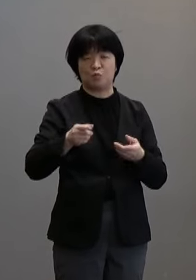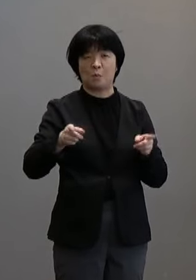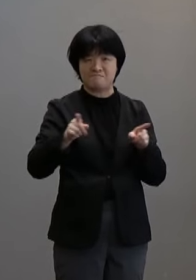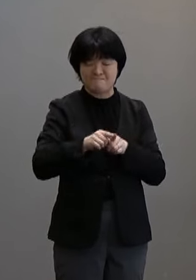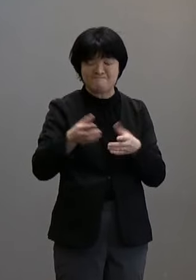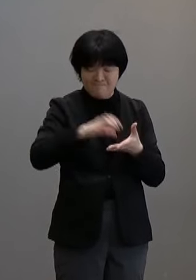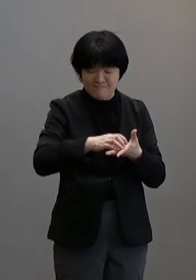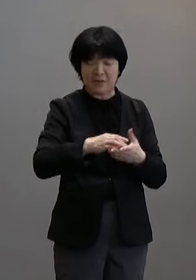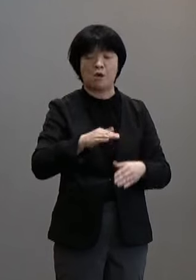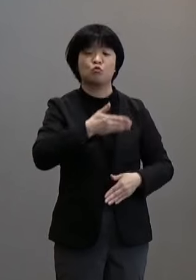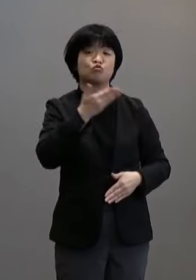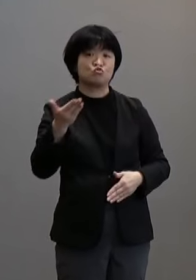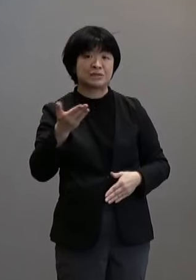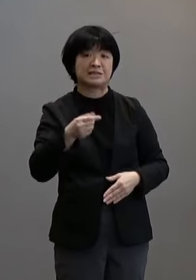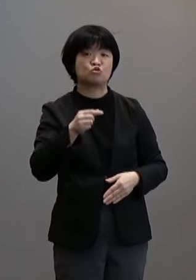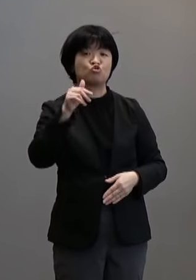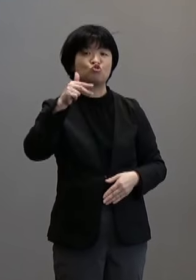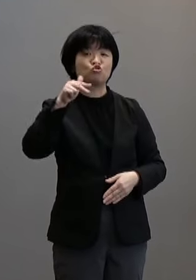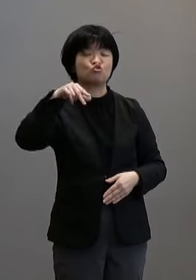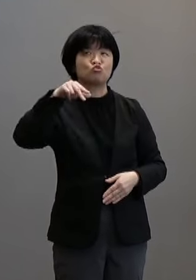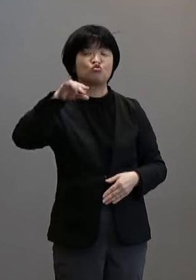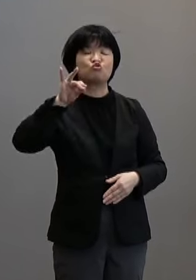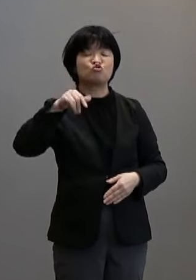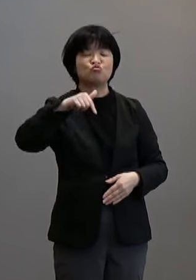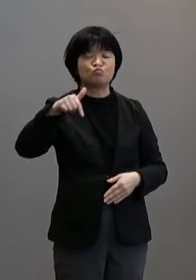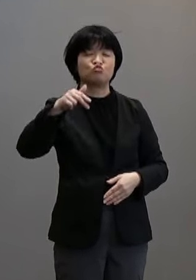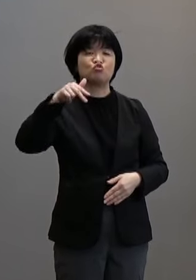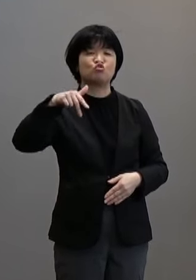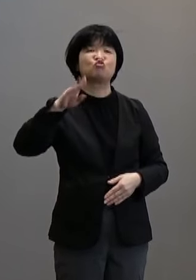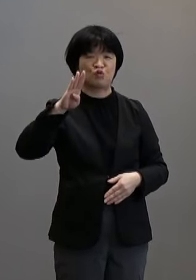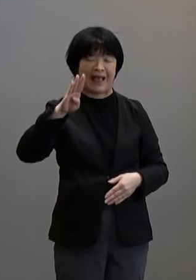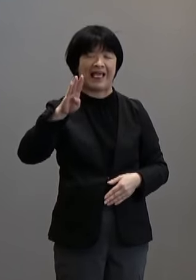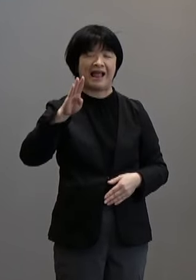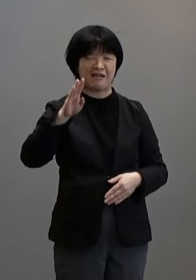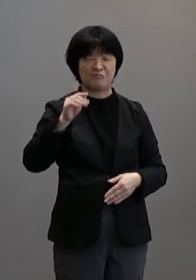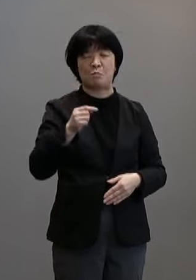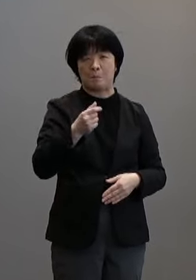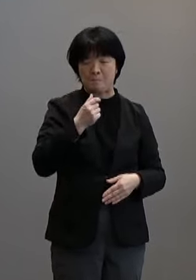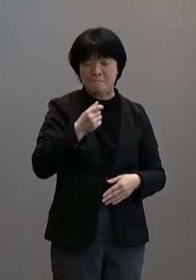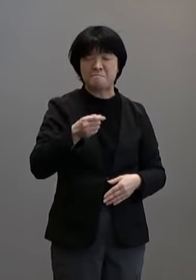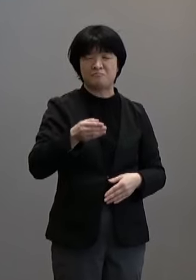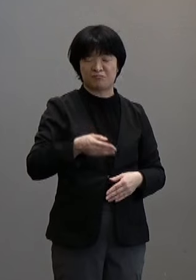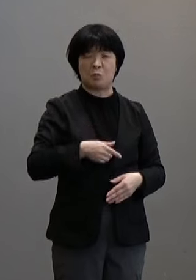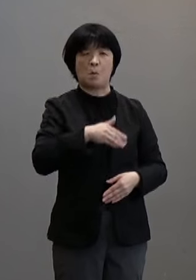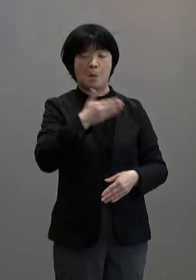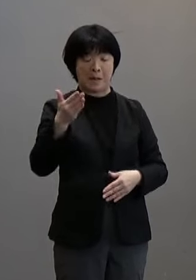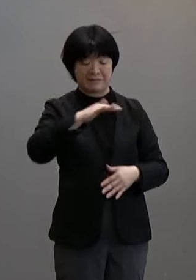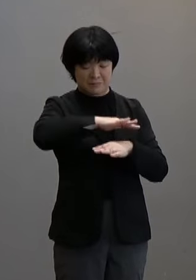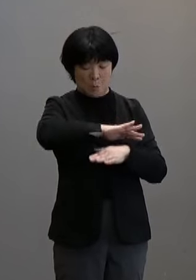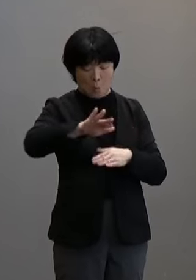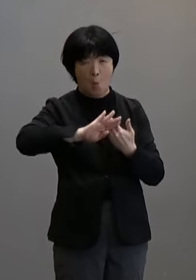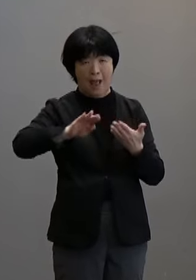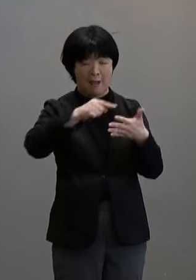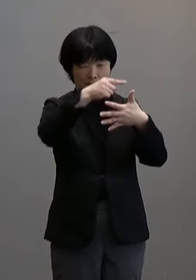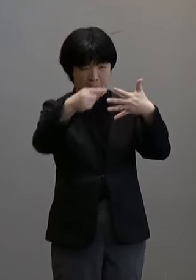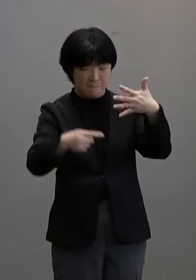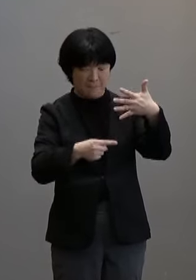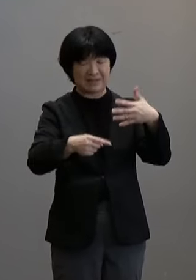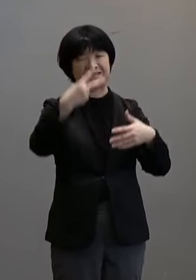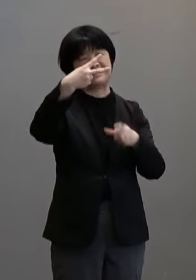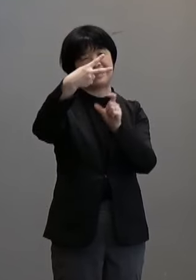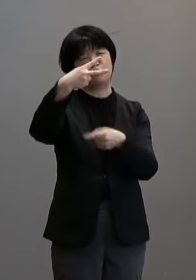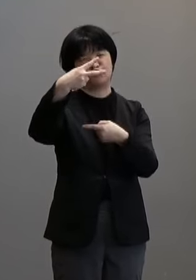ッツキャラメルバターサンドの2商品を選定いたしました。これらの受賞商品5点については2月1日